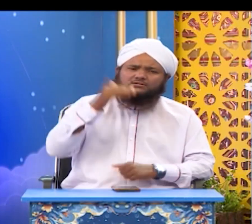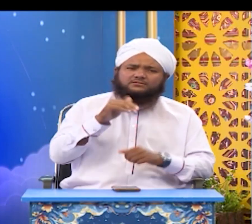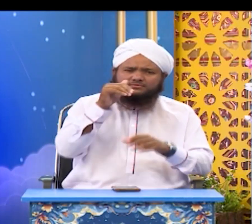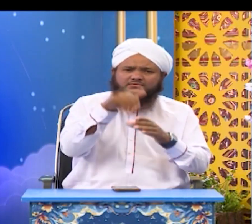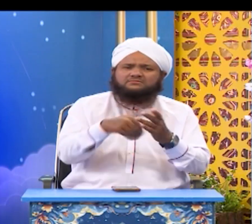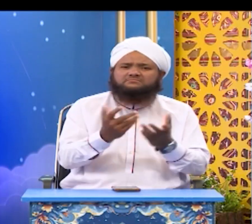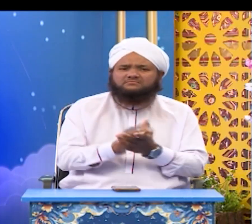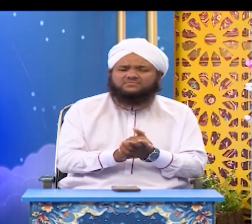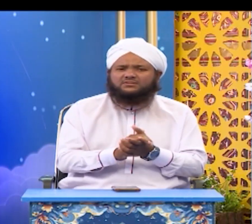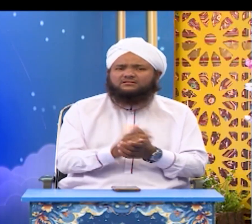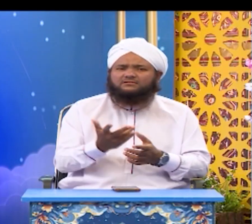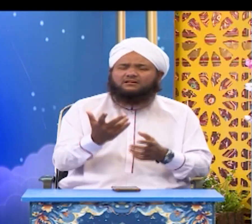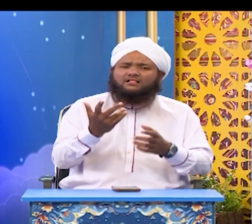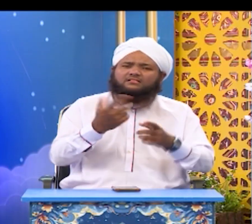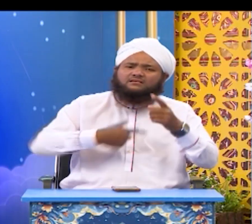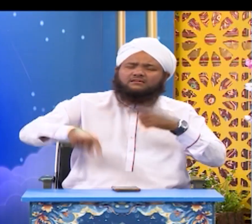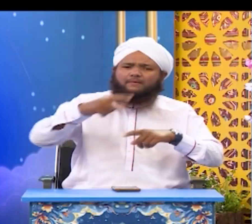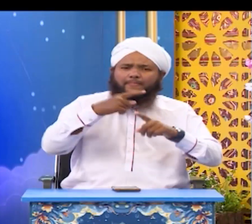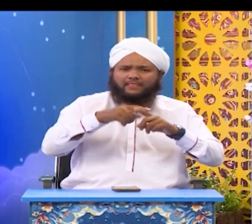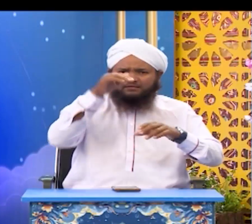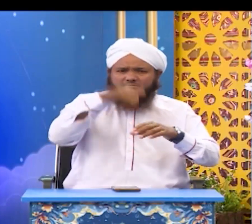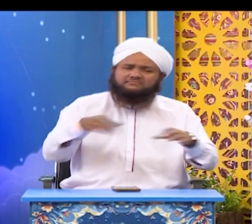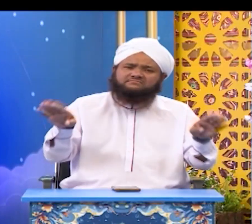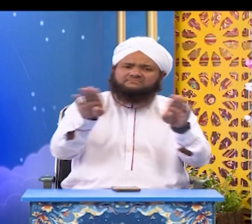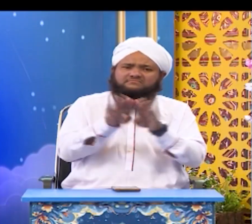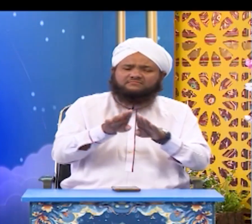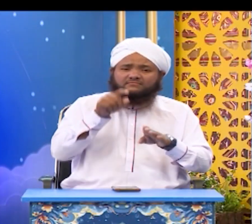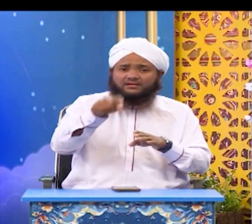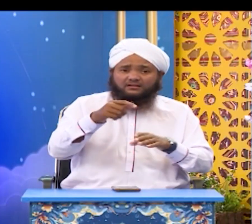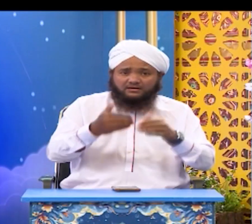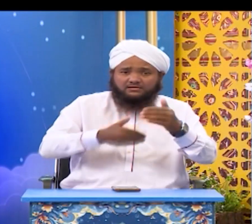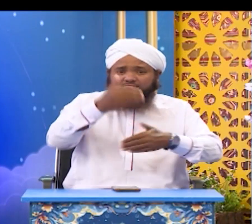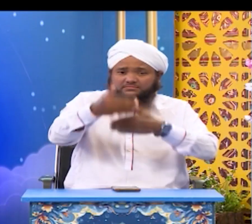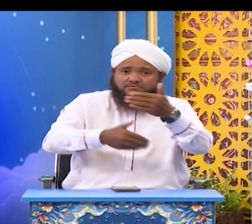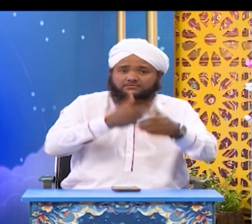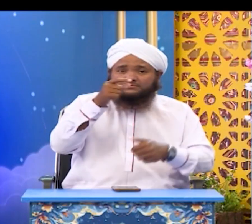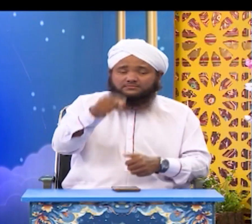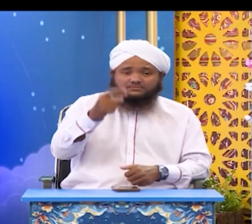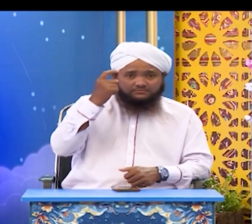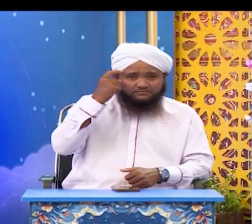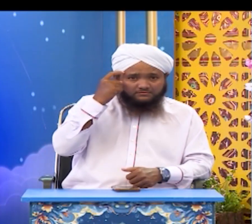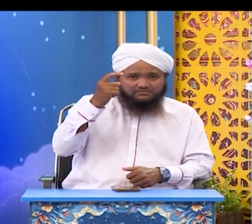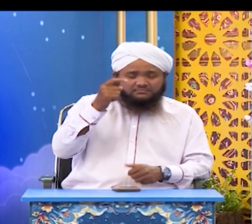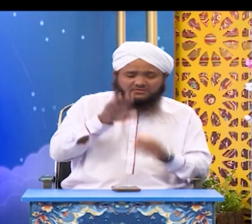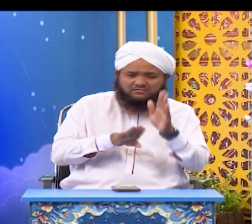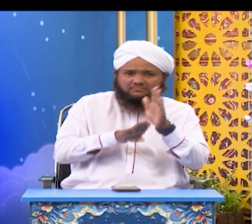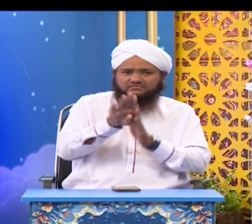و خرافات کا باب بند کرنے اور معاشرے کے اندر انہیں ایک منفرد مقام دلوانے میں دین اسلام